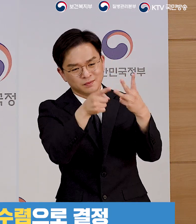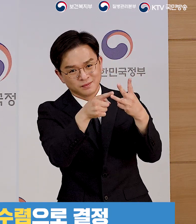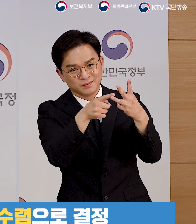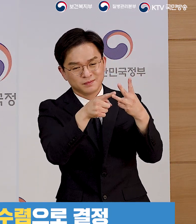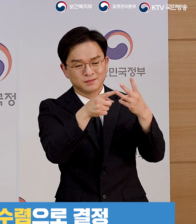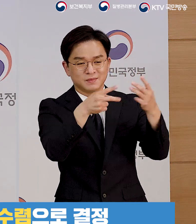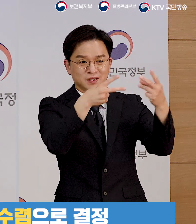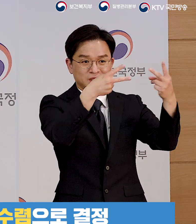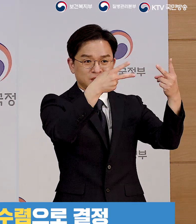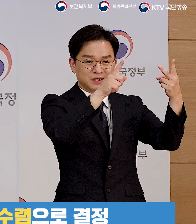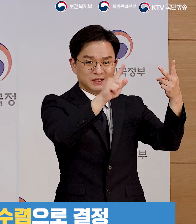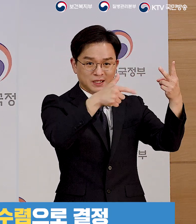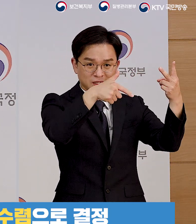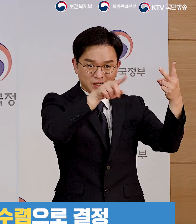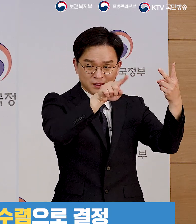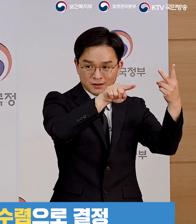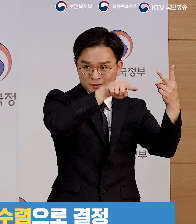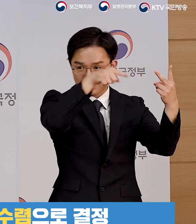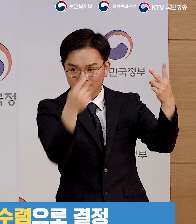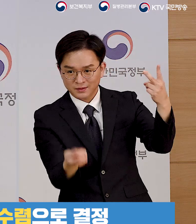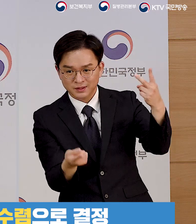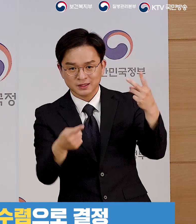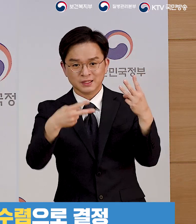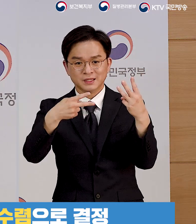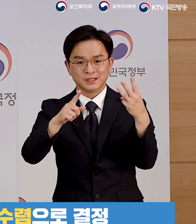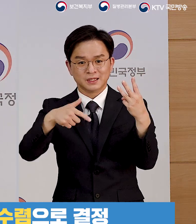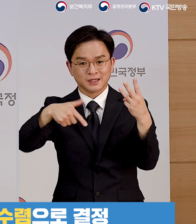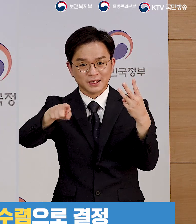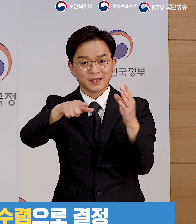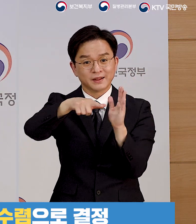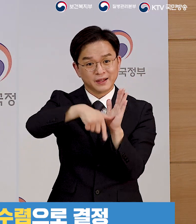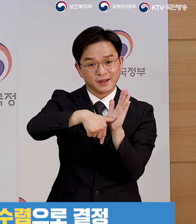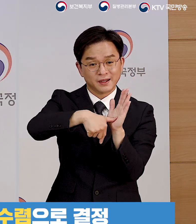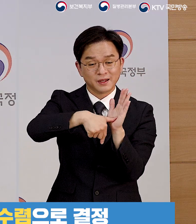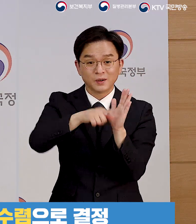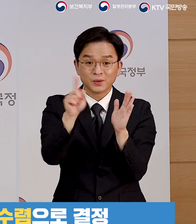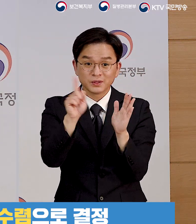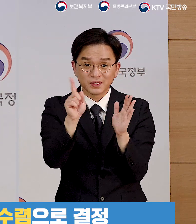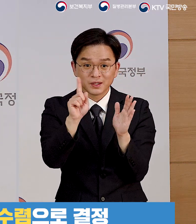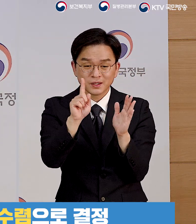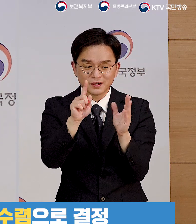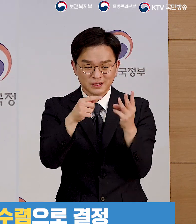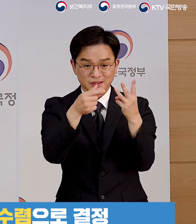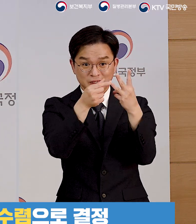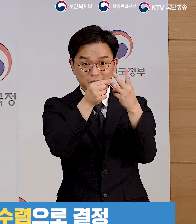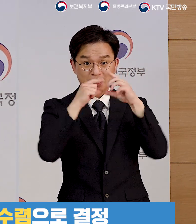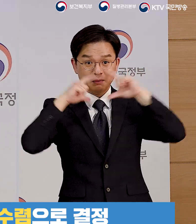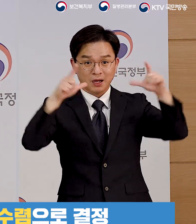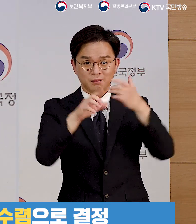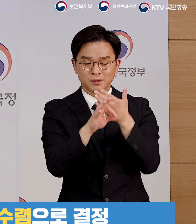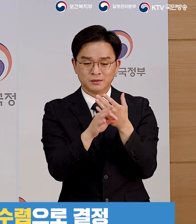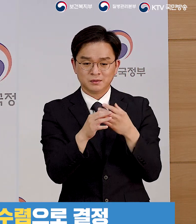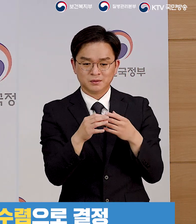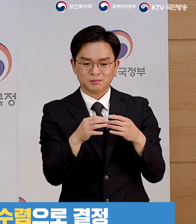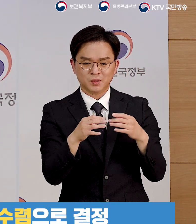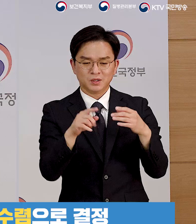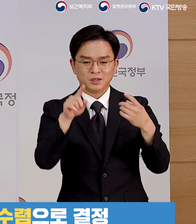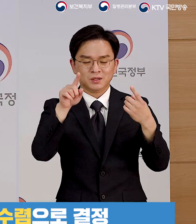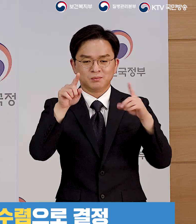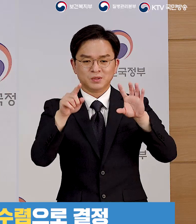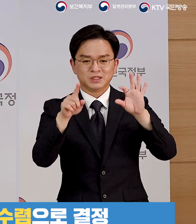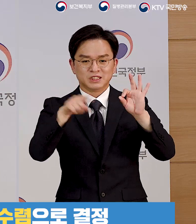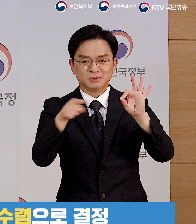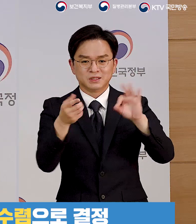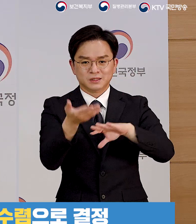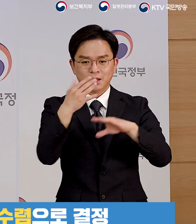특히 이제 2단계, 3단계로 올라갈 때는 대부분의 그 방역 수칙들이 모임을 금지하거나